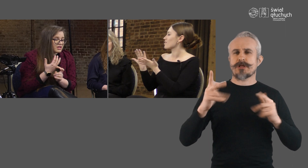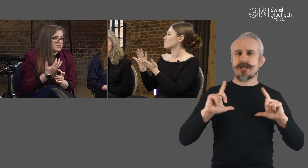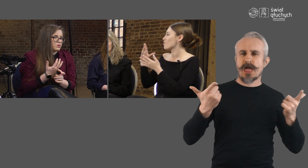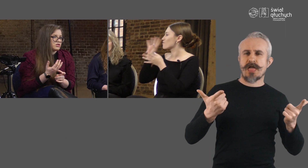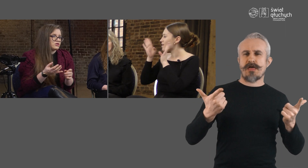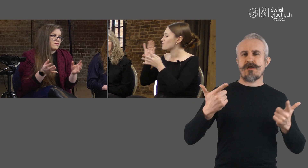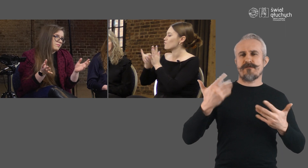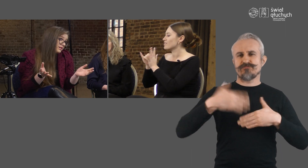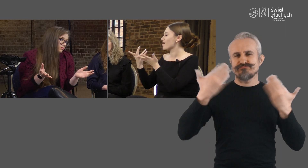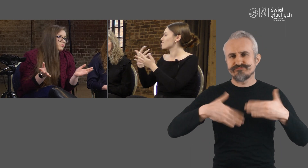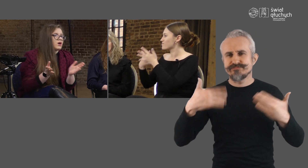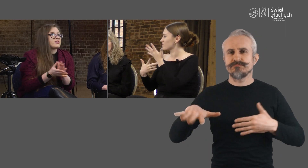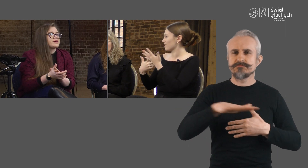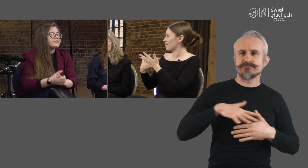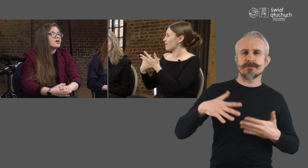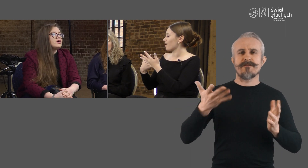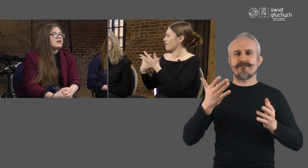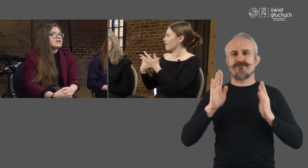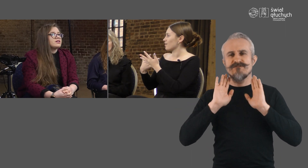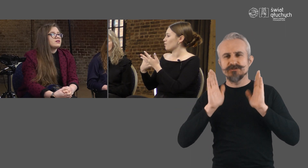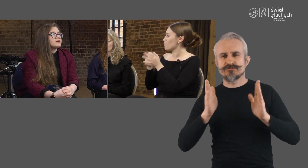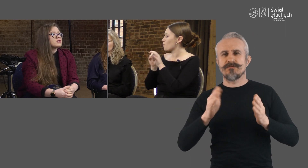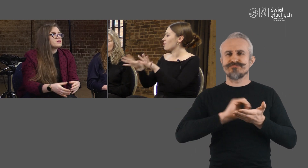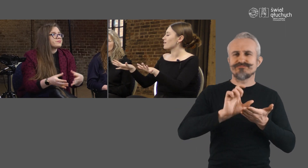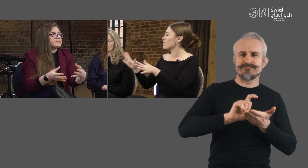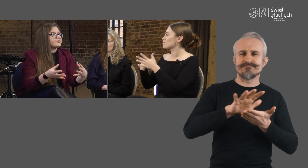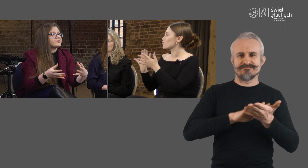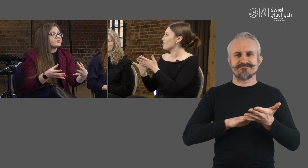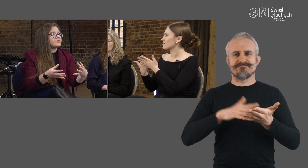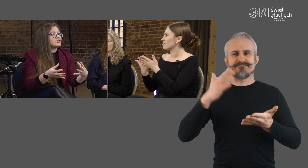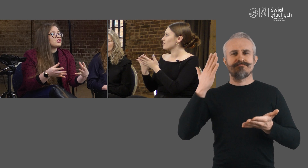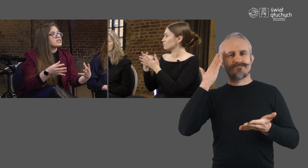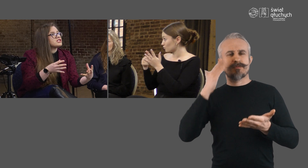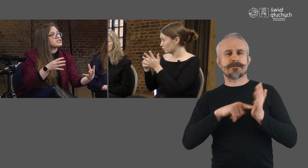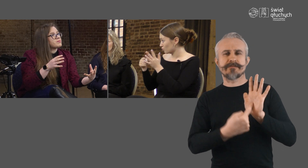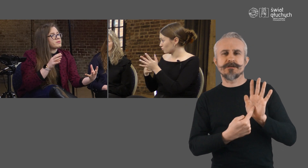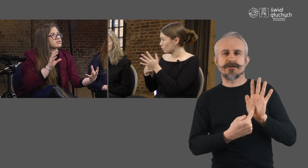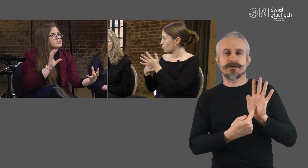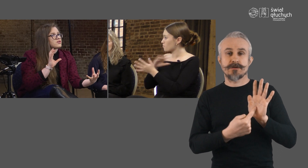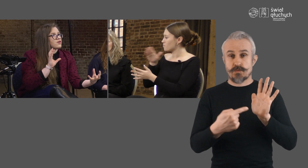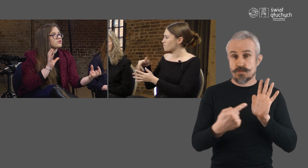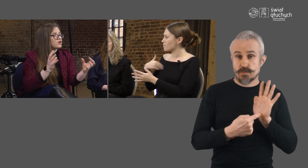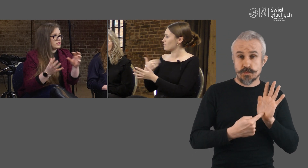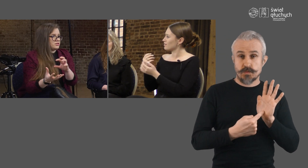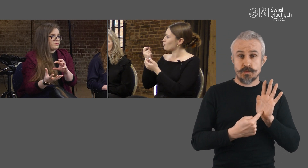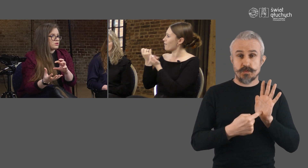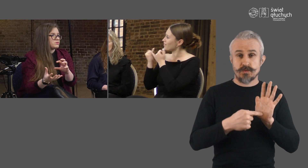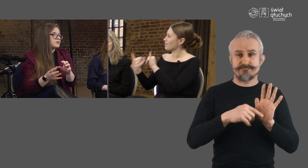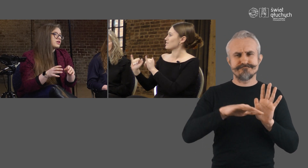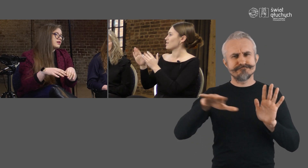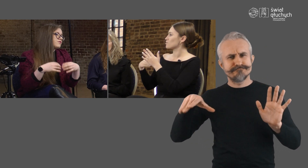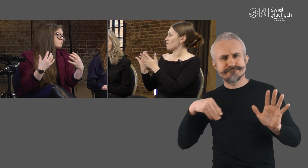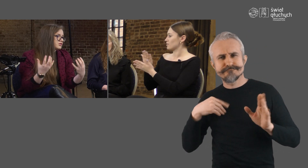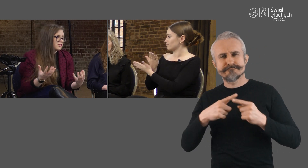właśnie media społecznościowe, bardzo popularne. I na przykład czy to też nie trzeba patrzeć się w odwrotny